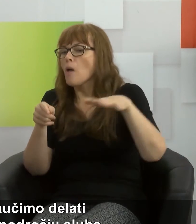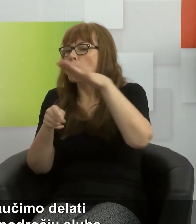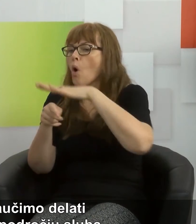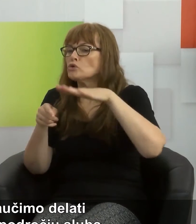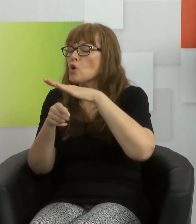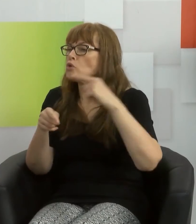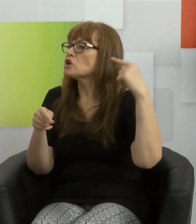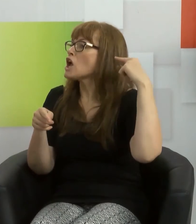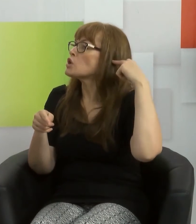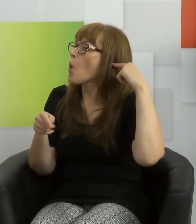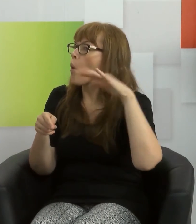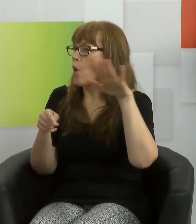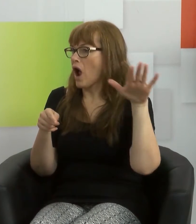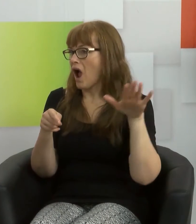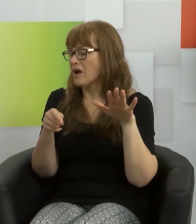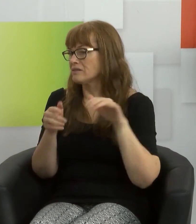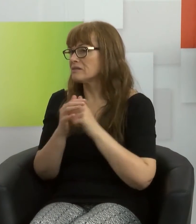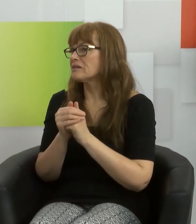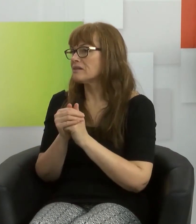sluha.